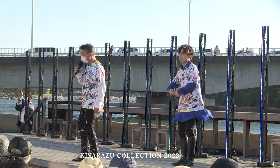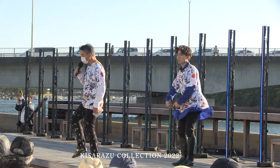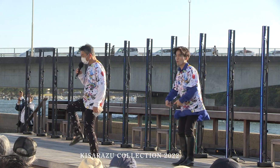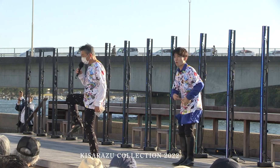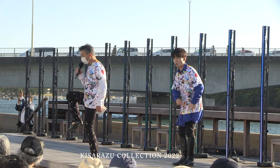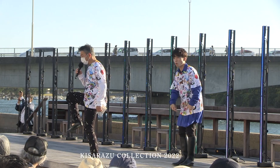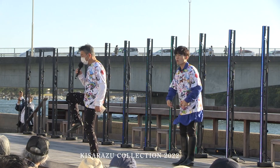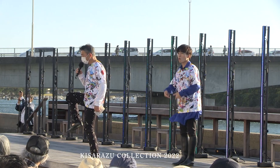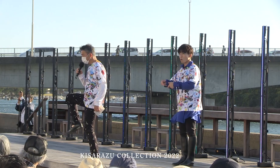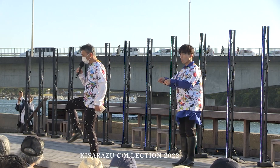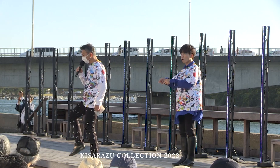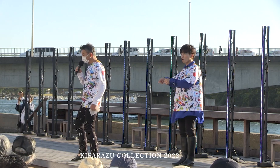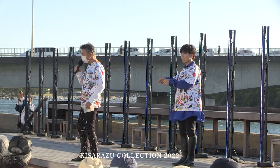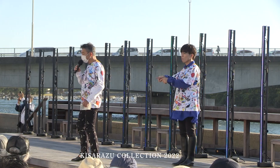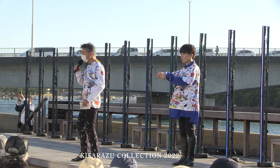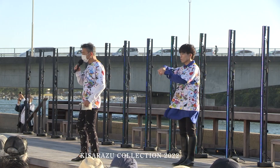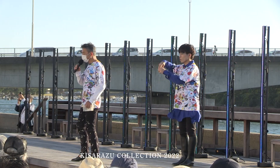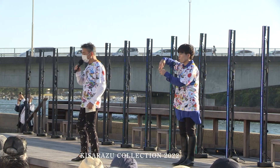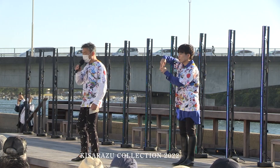が